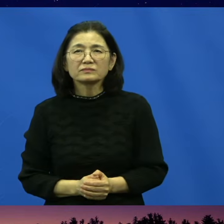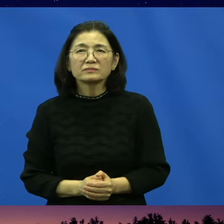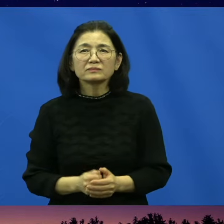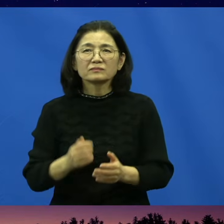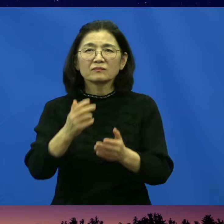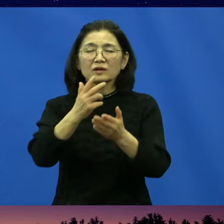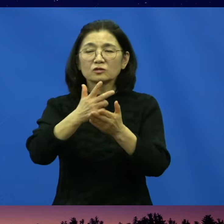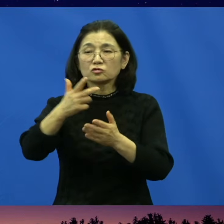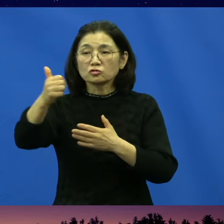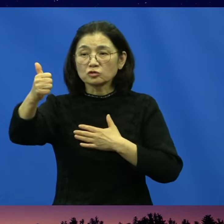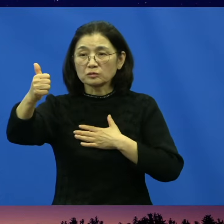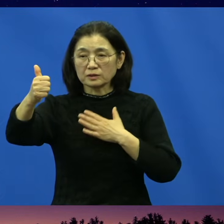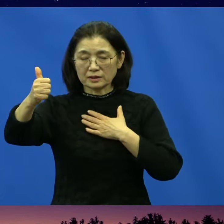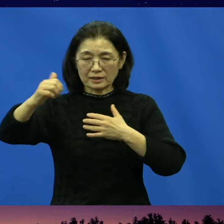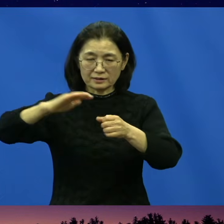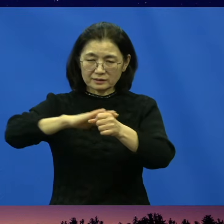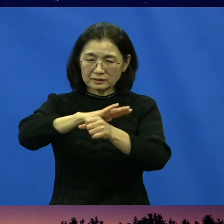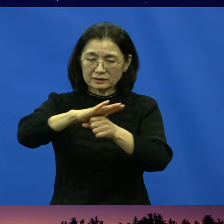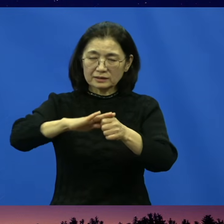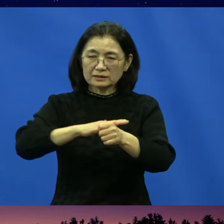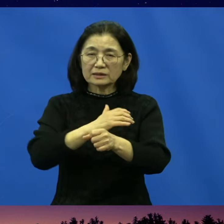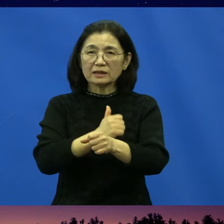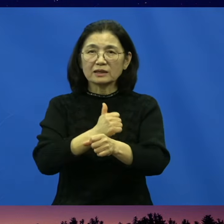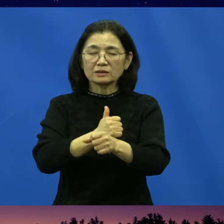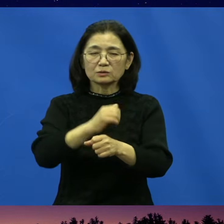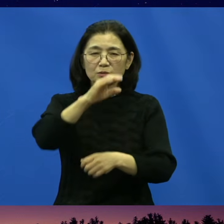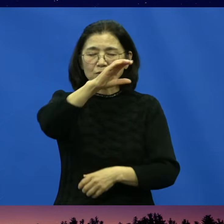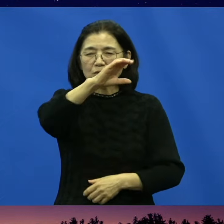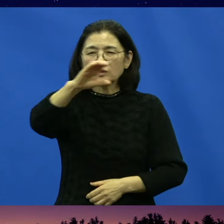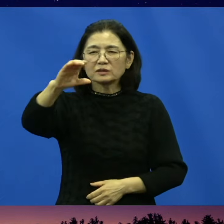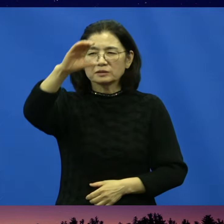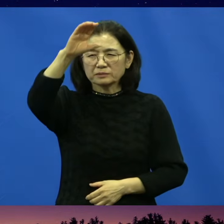주님이 나를 사랑하시는 십자가에서 완성되는 길이었습니다.